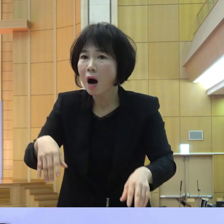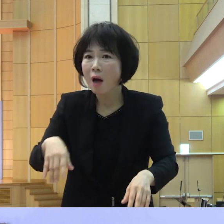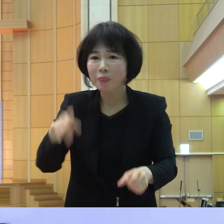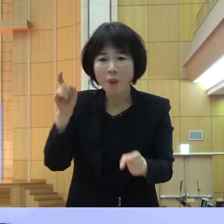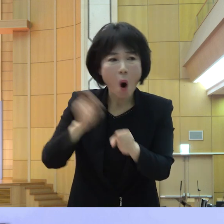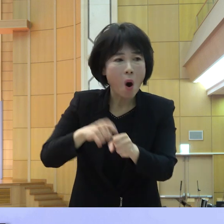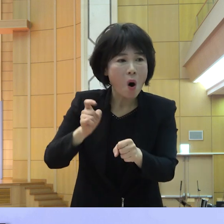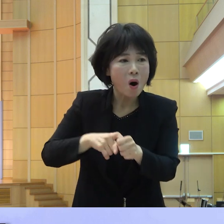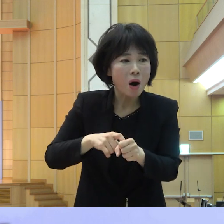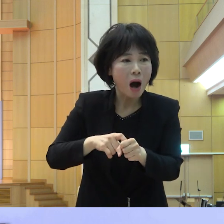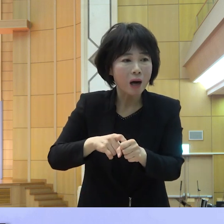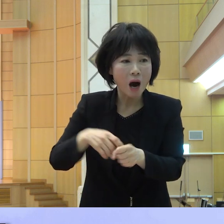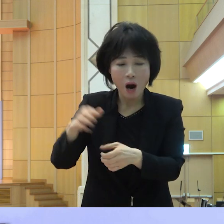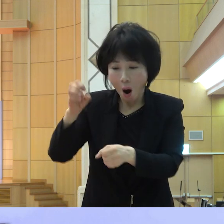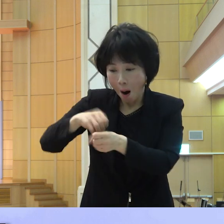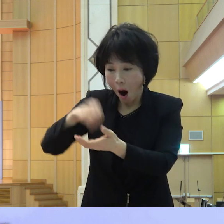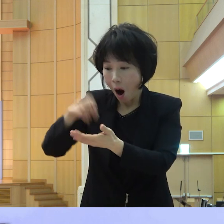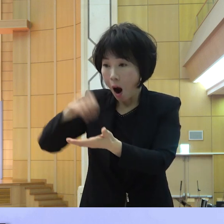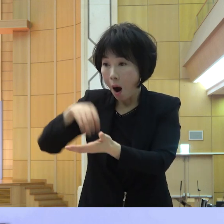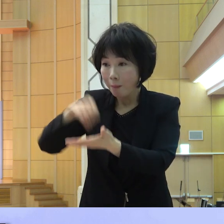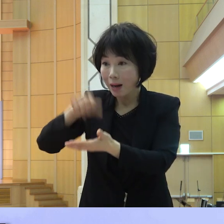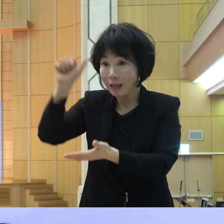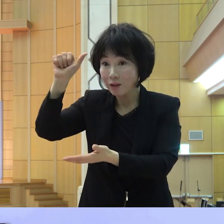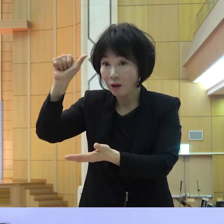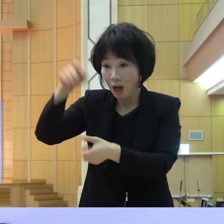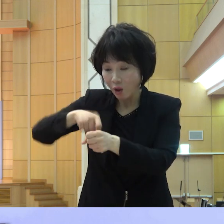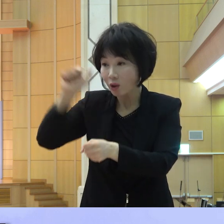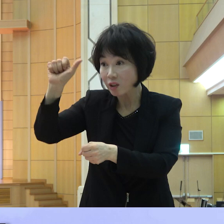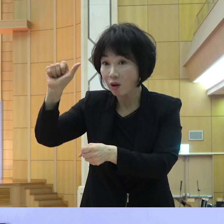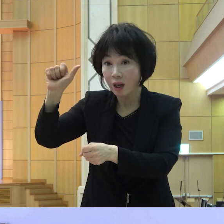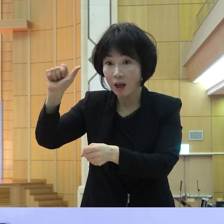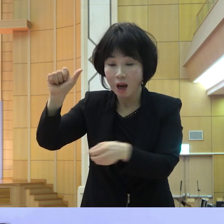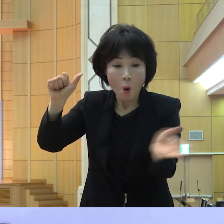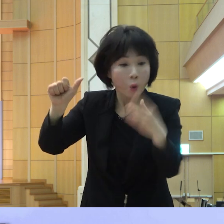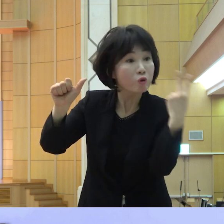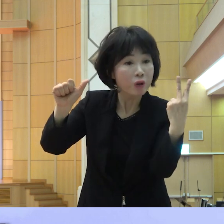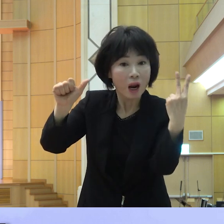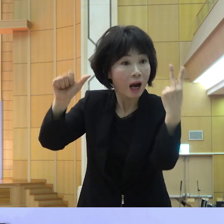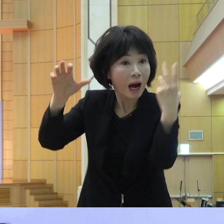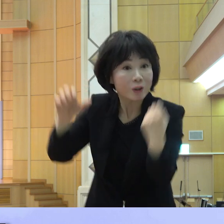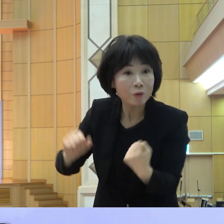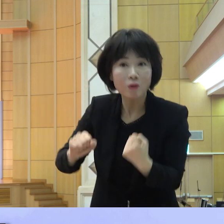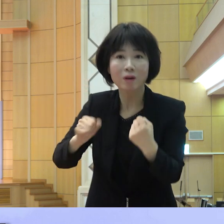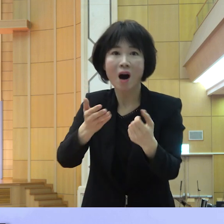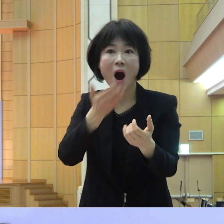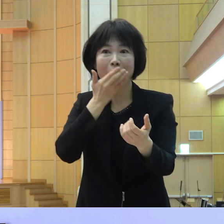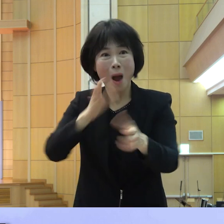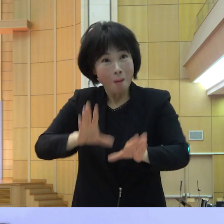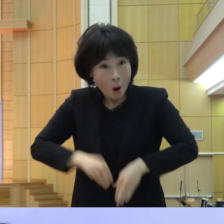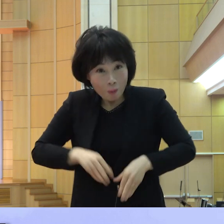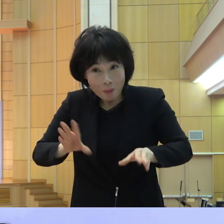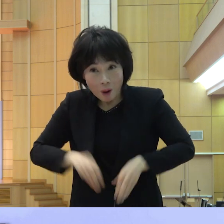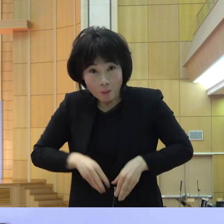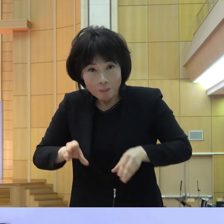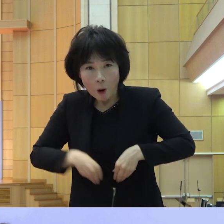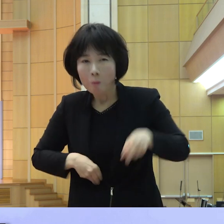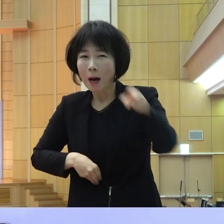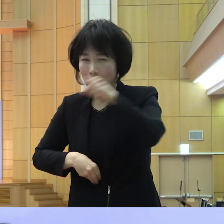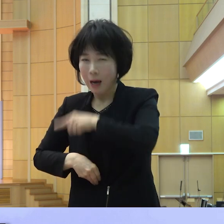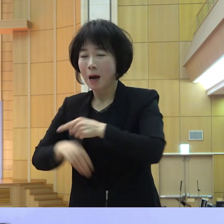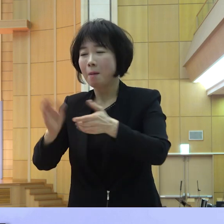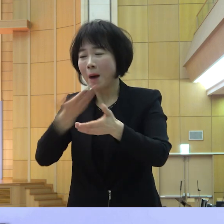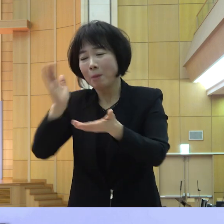보리떡 5개 가지고 물고기 2마리 가지고 그 배고픈 사람들에게 먹을 것을 제공해 주신 우리